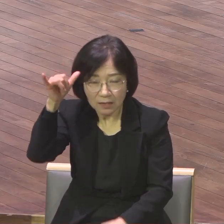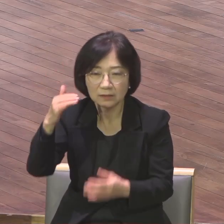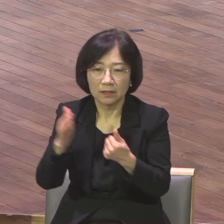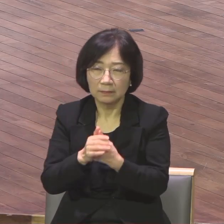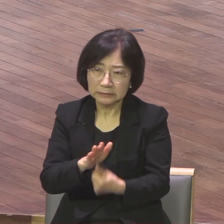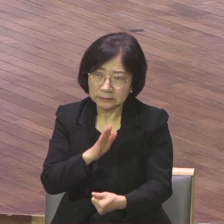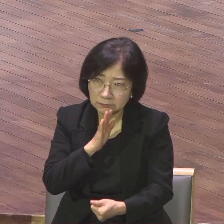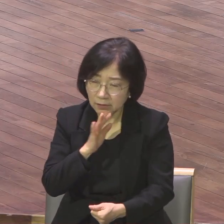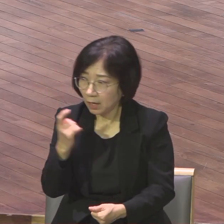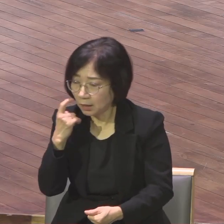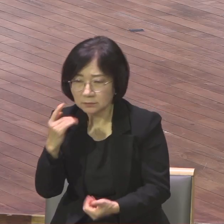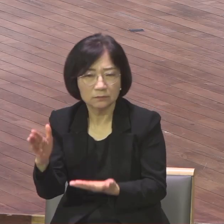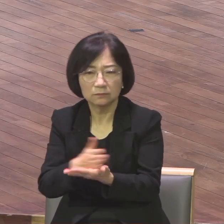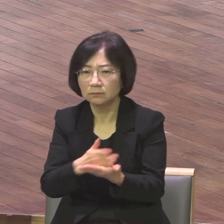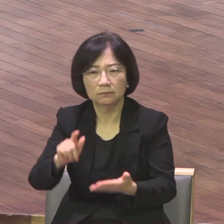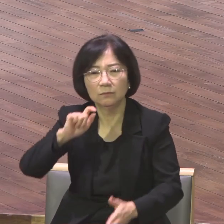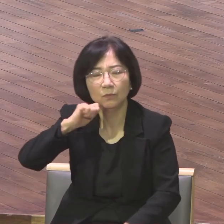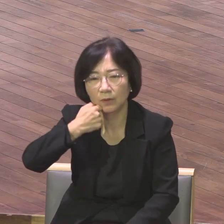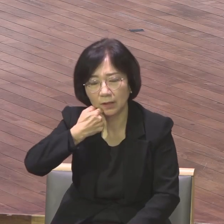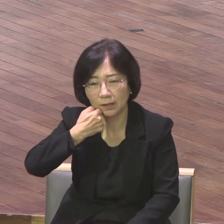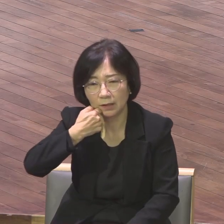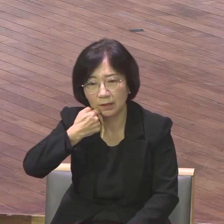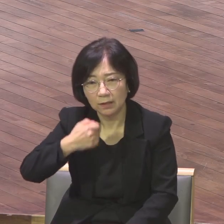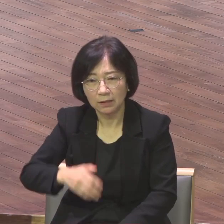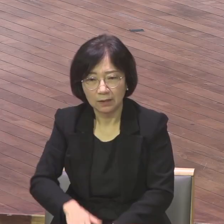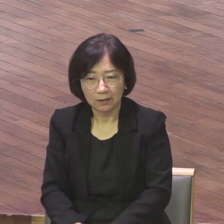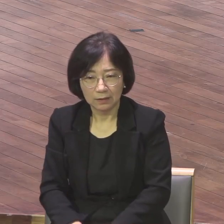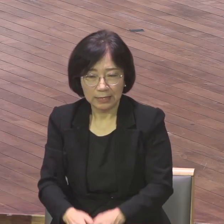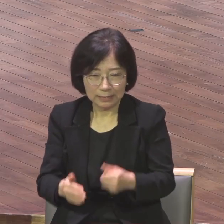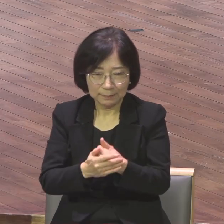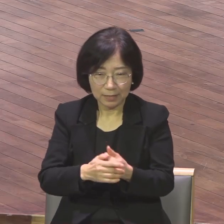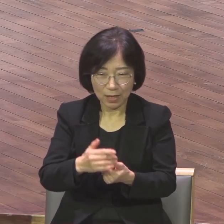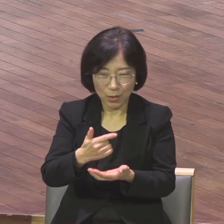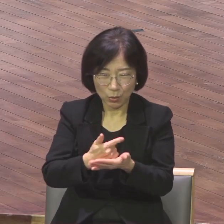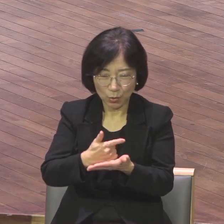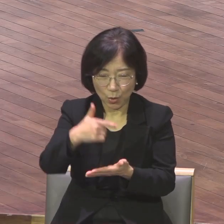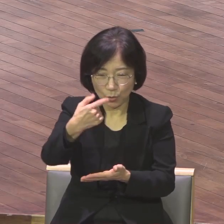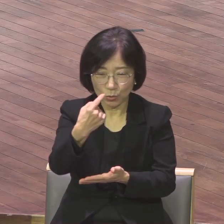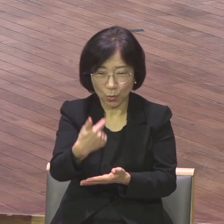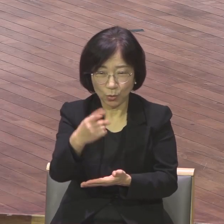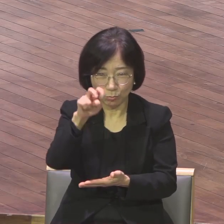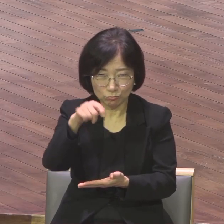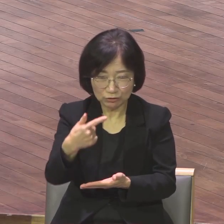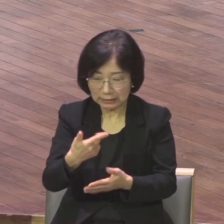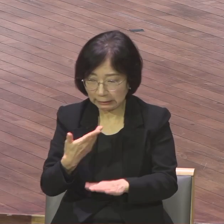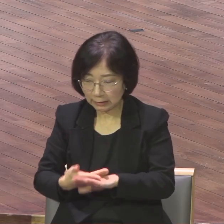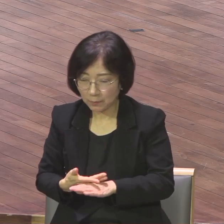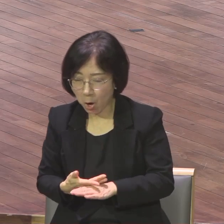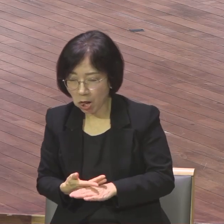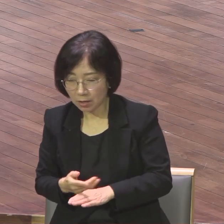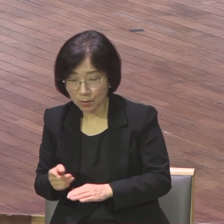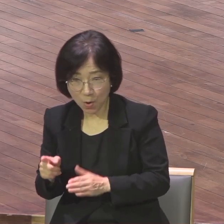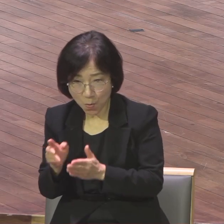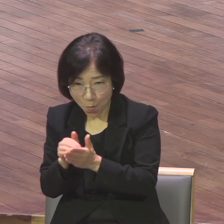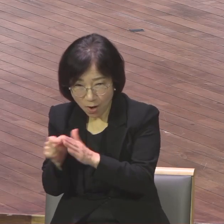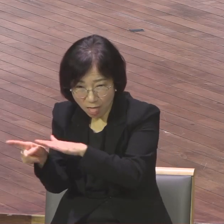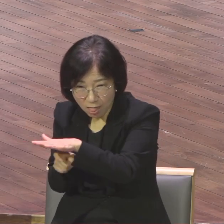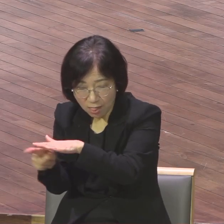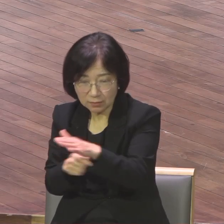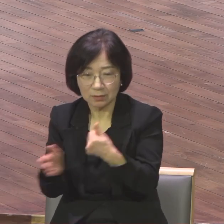정도로. 그래서 요즘은요 논문 이런 거 안 합니다. 그거 다 뺏기기 때문에 이제 다른 방법을 쓴단